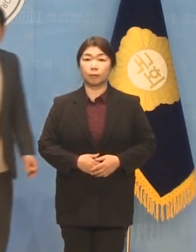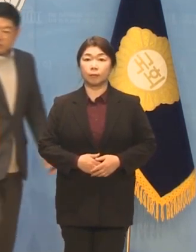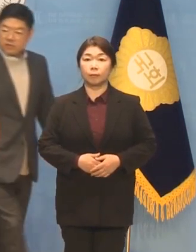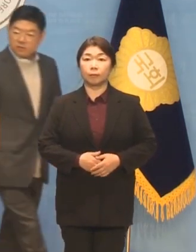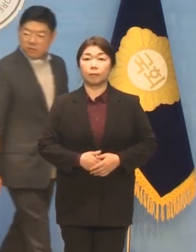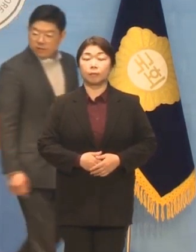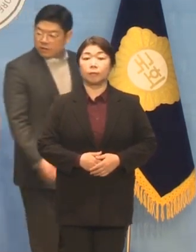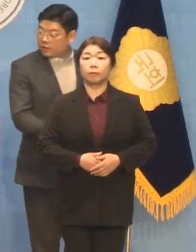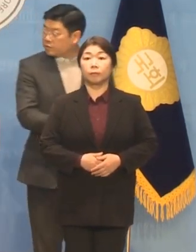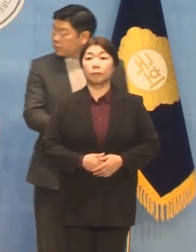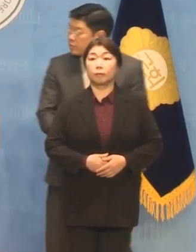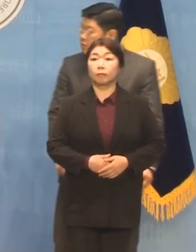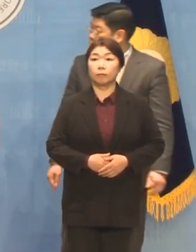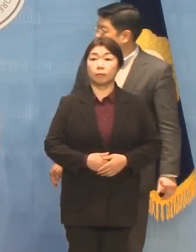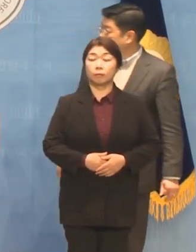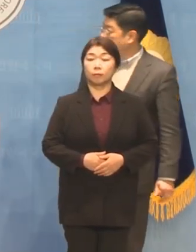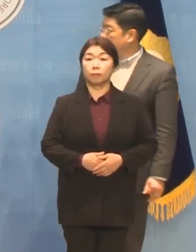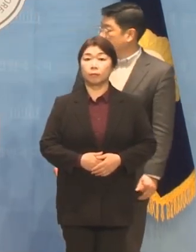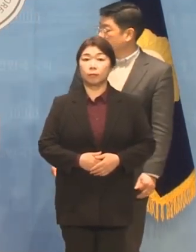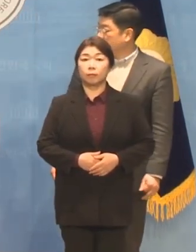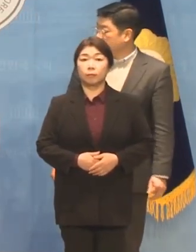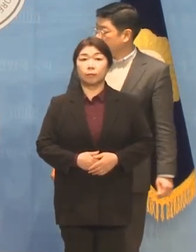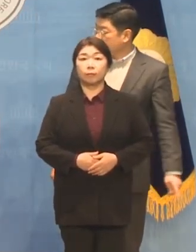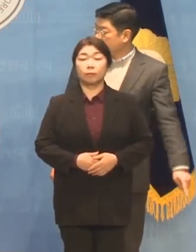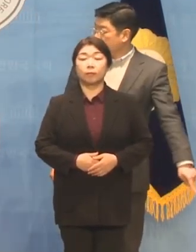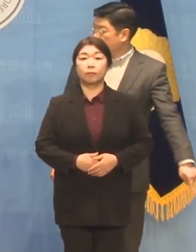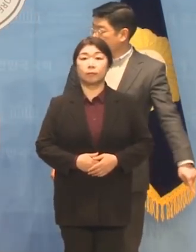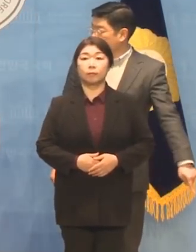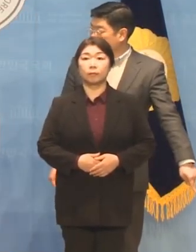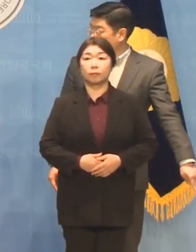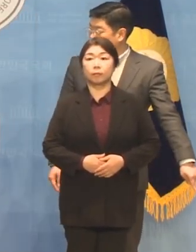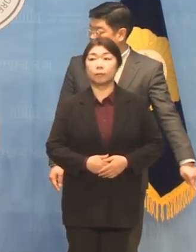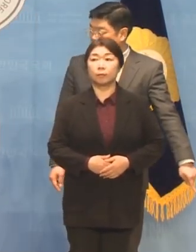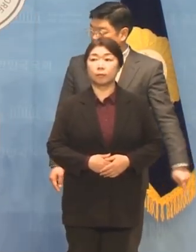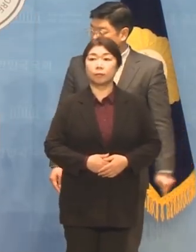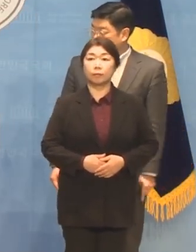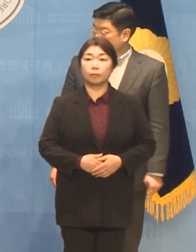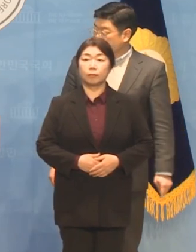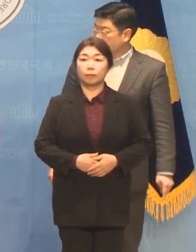네가 먼저 동영상 틀고 한다 그래. 내가 동영상 이쪽에다가